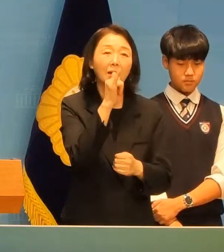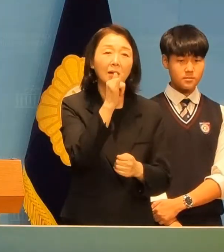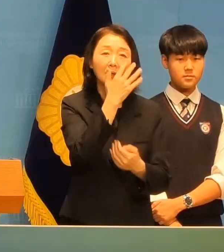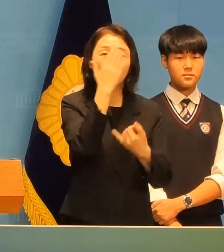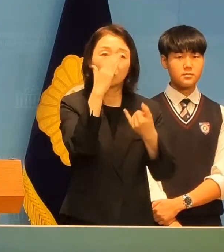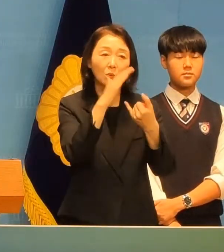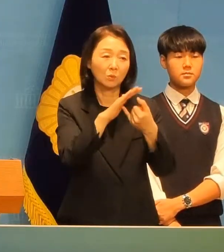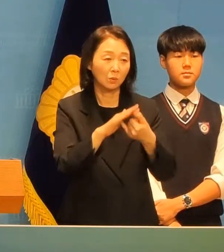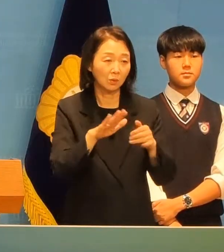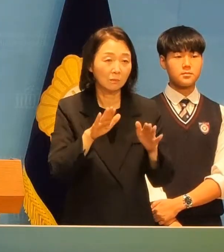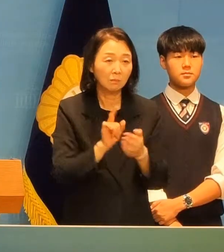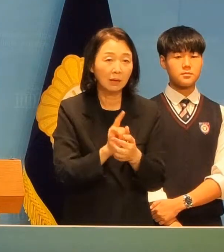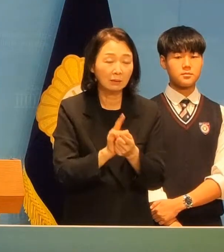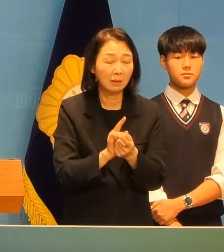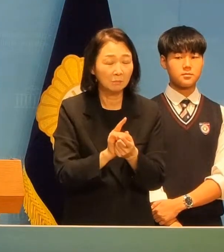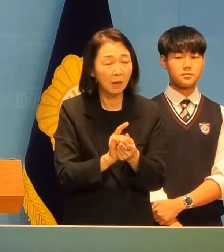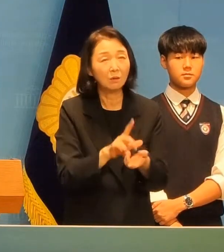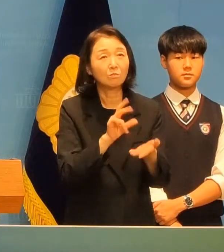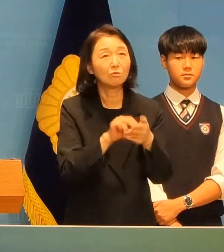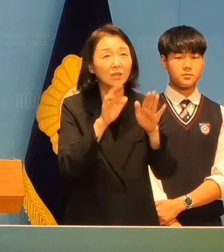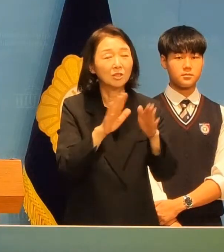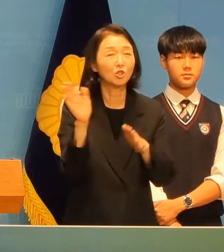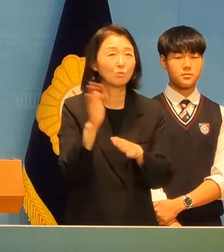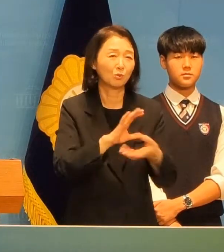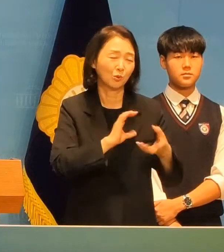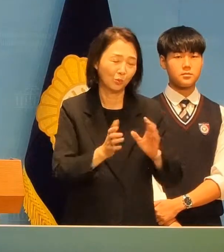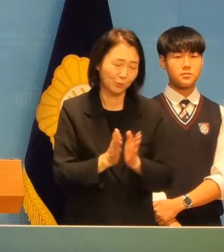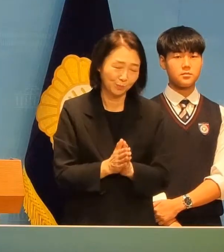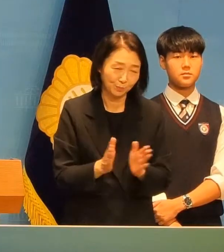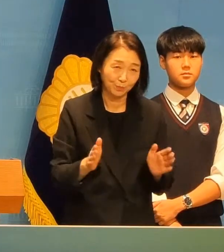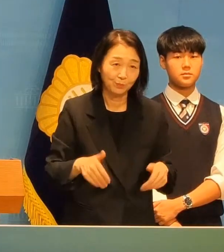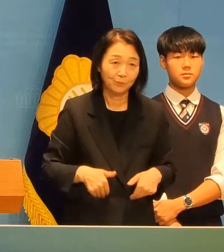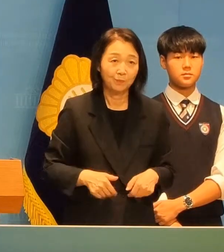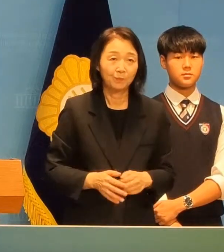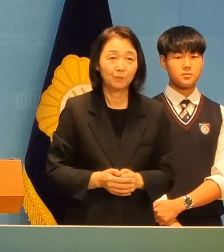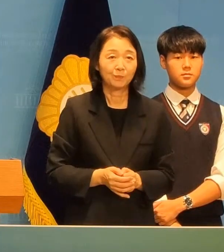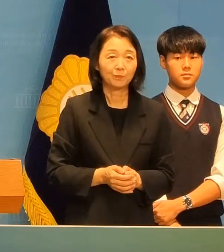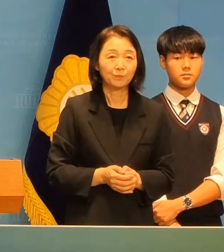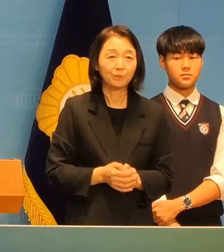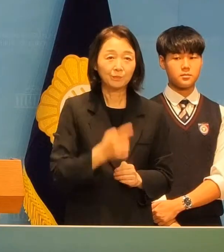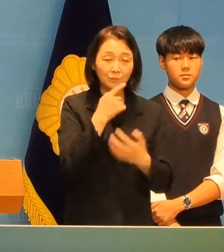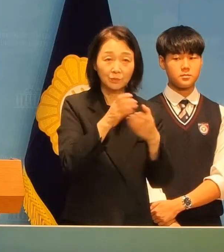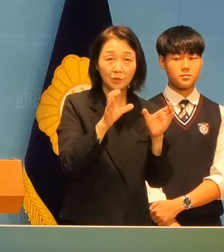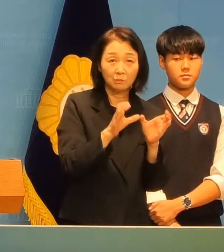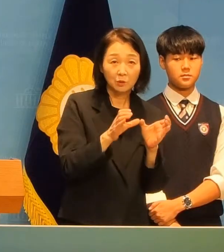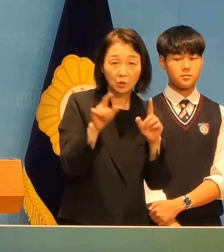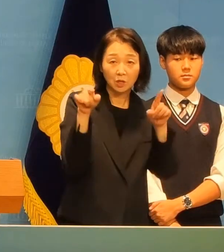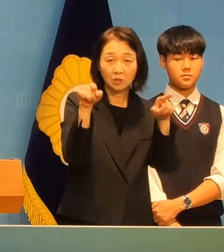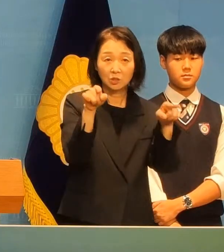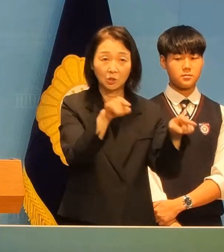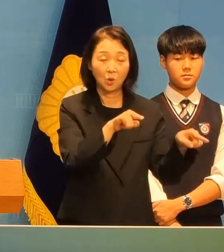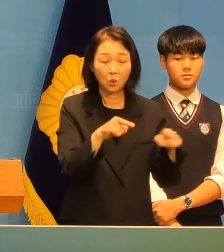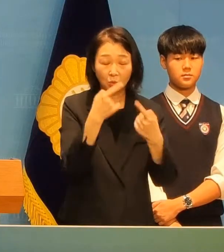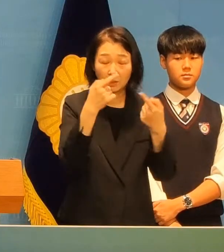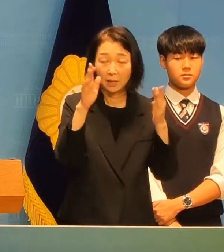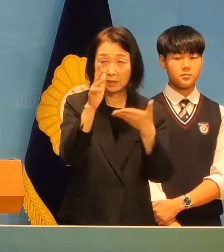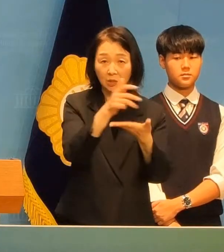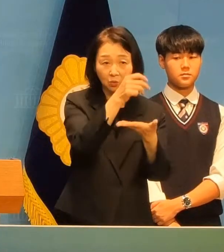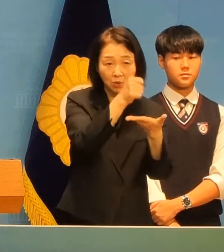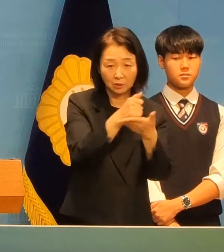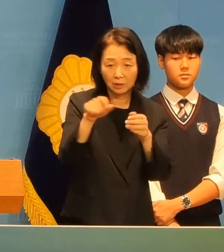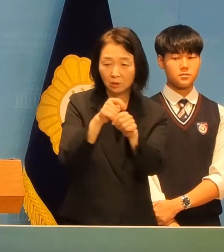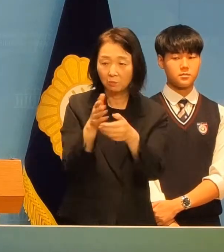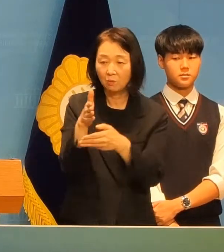청소년이 직면한 의제와 담론은 지금부터 논의를 시작해야만 합니다. 더불어민주당 전국대학생위원회 청소년